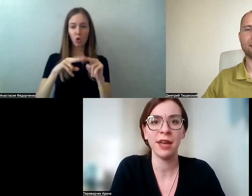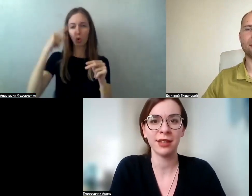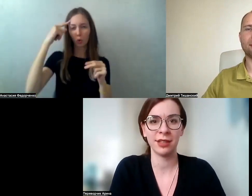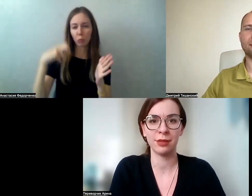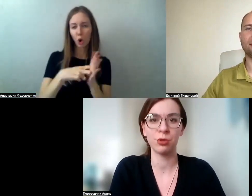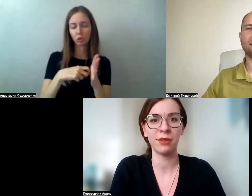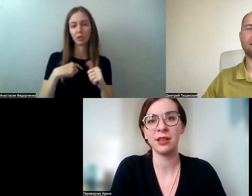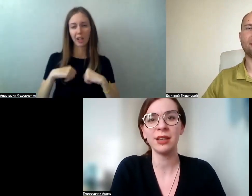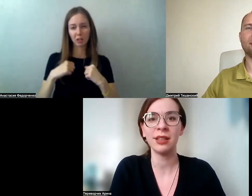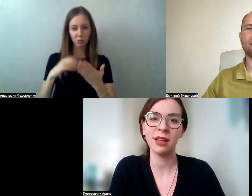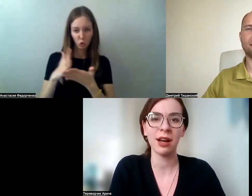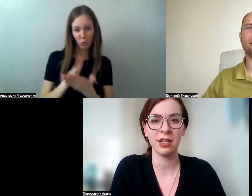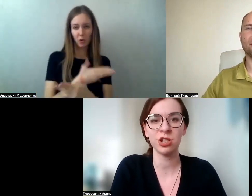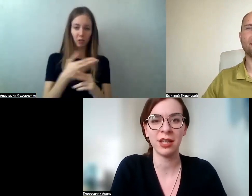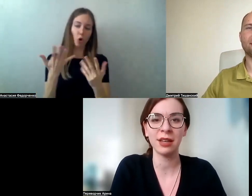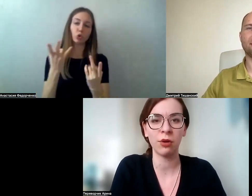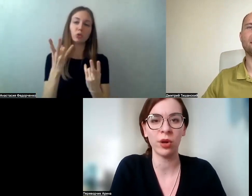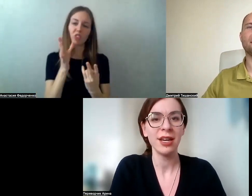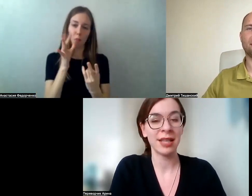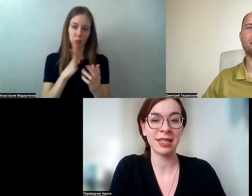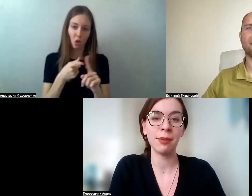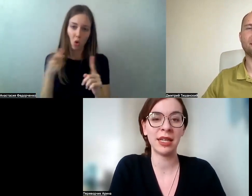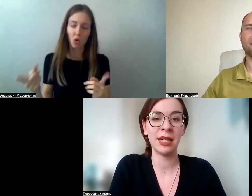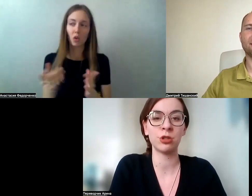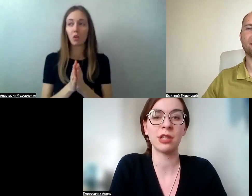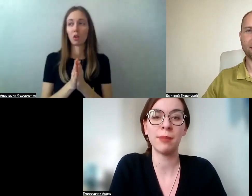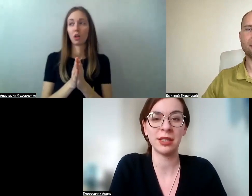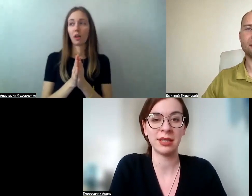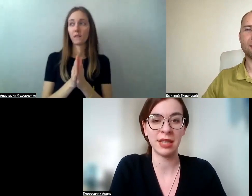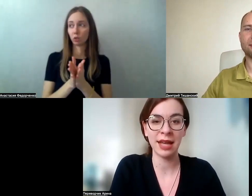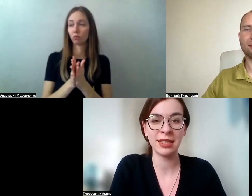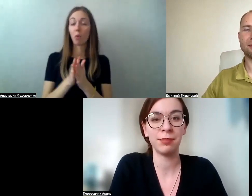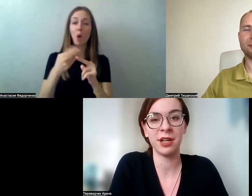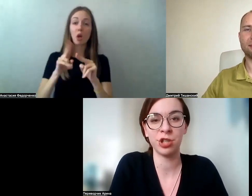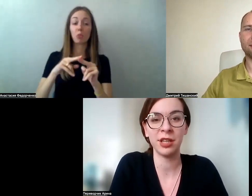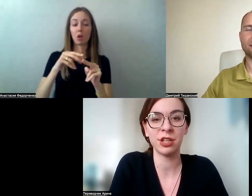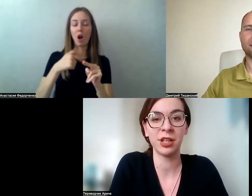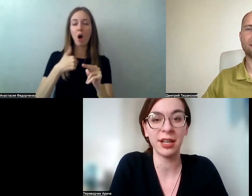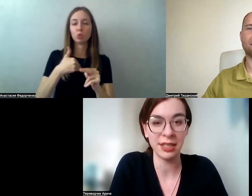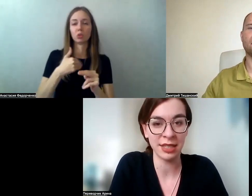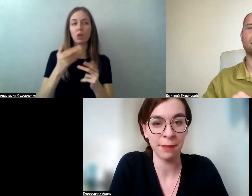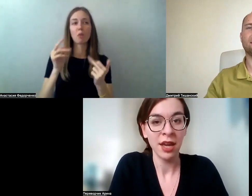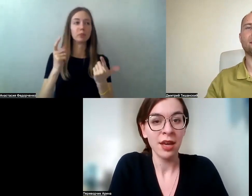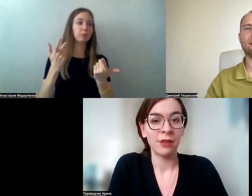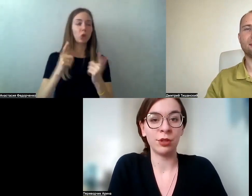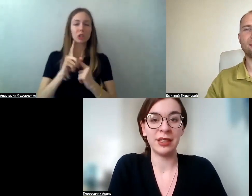и все верят этому, говорят: да-да-да-да-да, конечно, я такой. На самом деле я хочу сломать этот стереотип и расширить наши границы. Вот, я